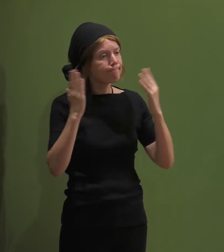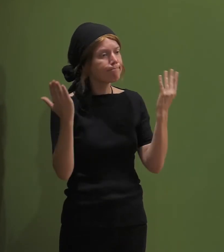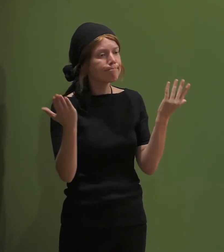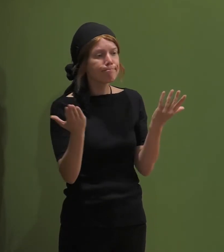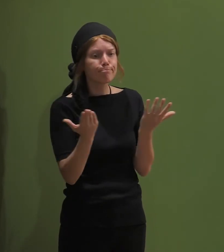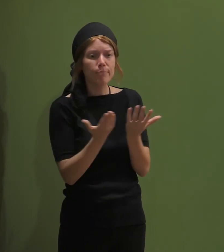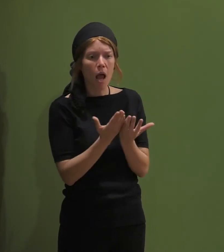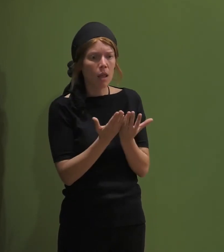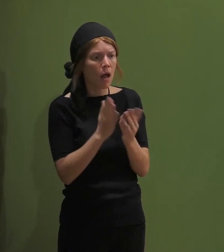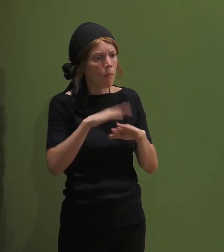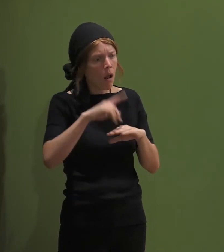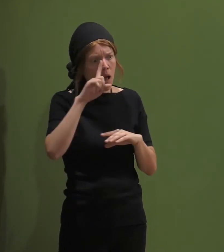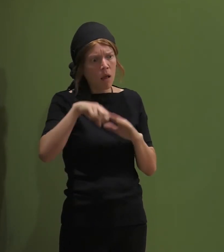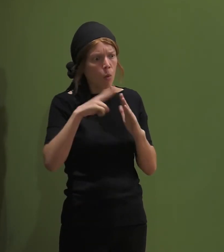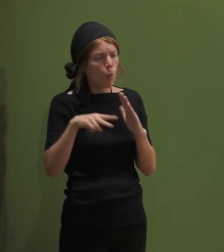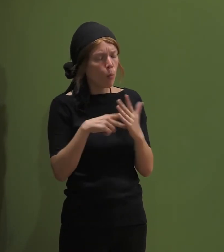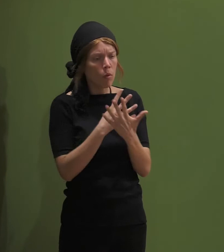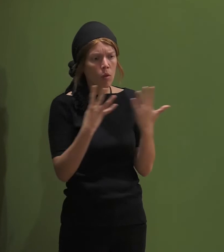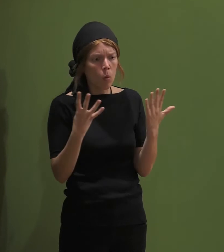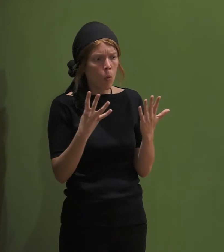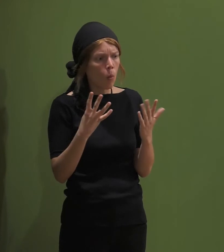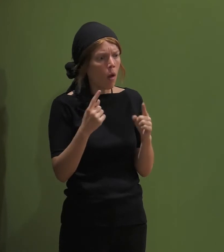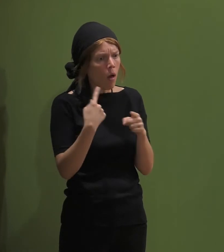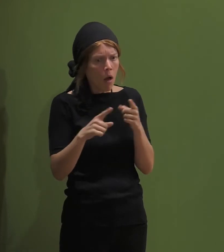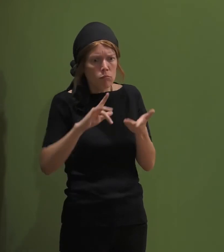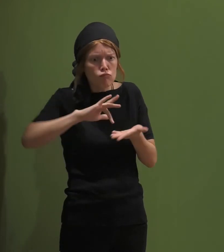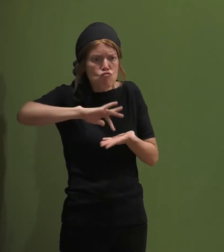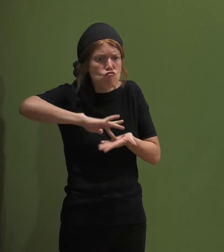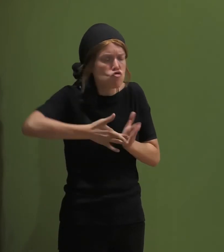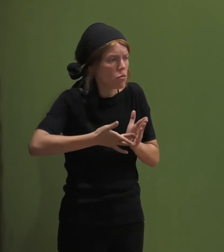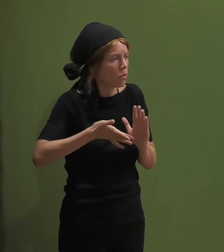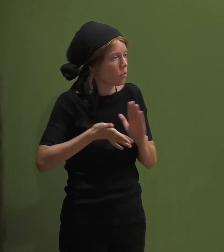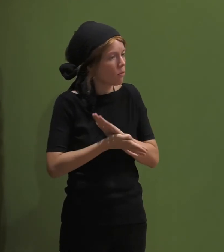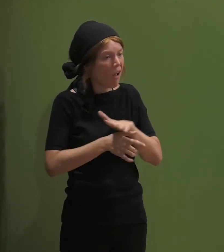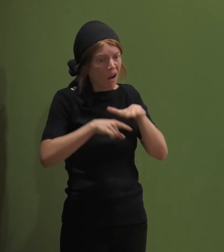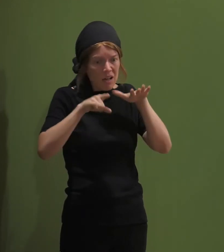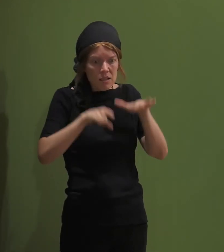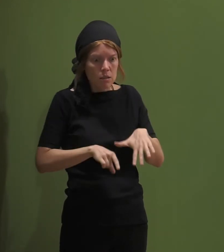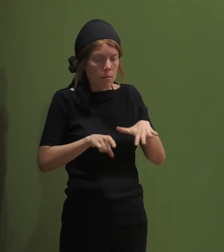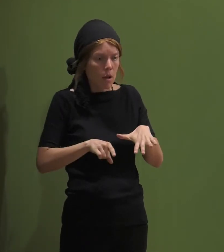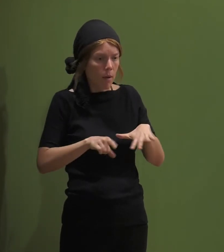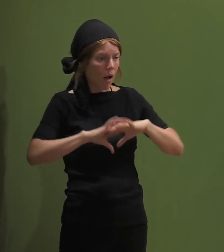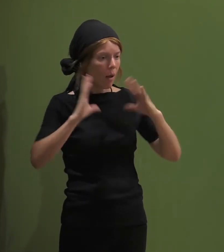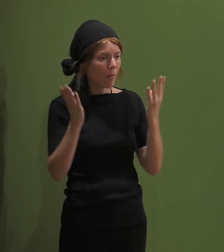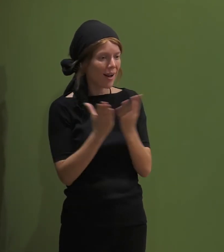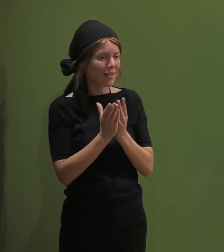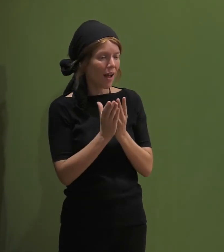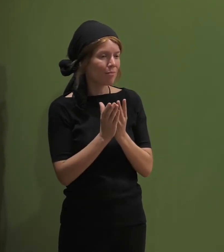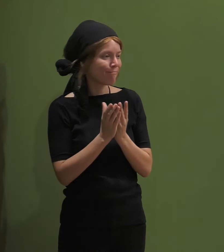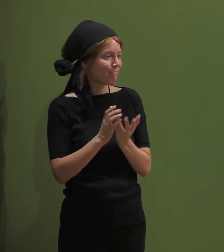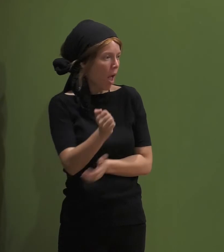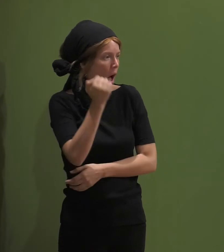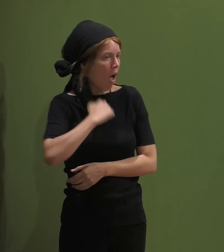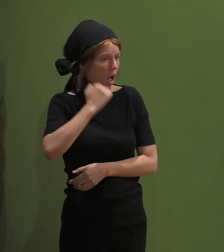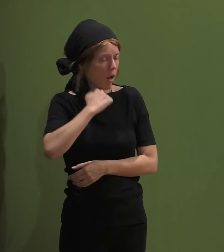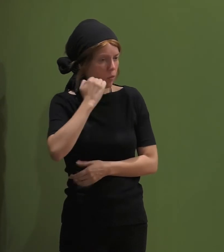sus existencias para el año 2019, con lo cual vamos a estar casi medio año siguiendo esquilmando el planeta. Es decir, el planeta no tiene